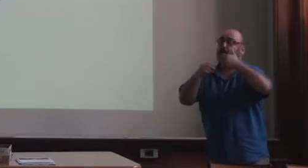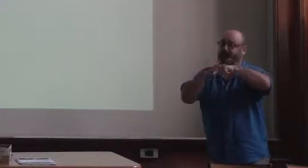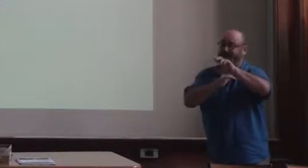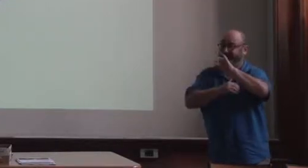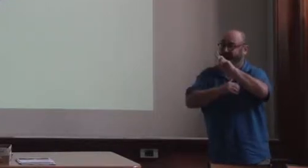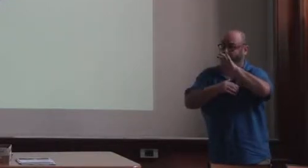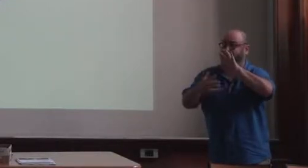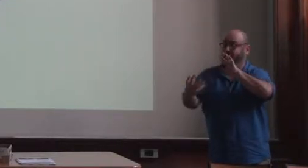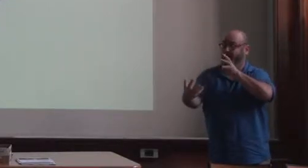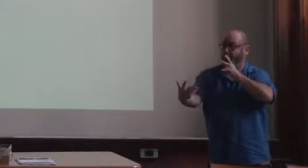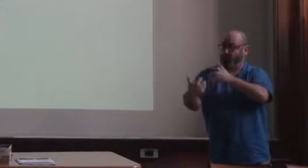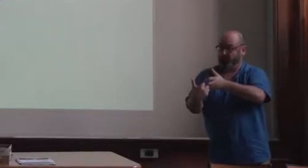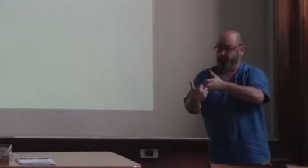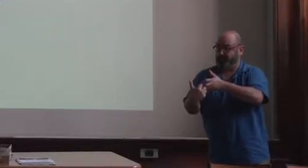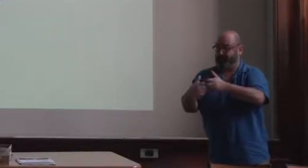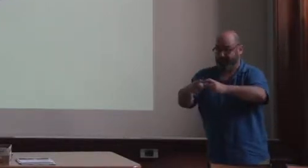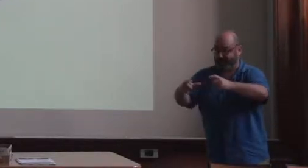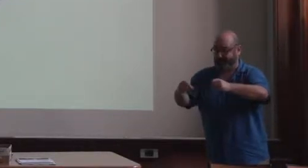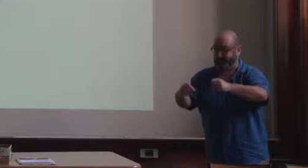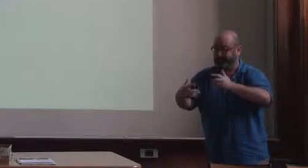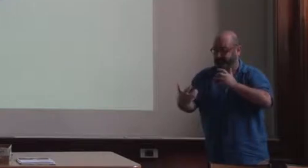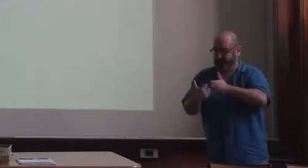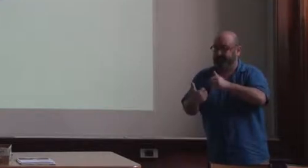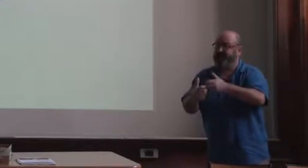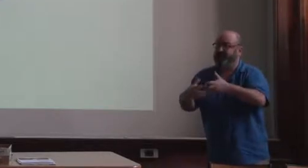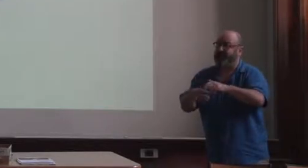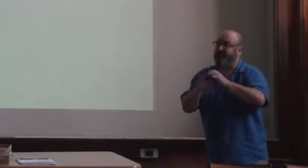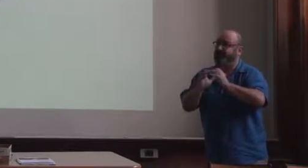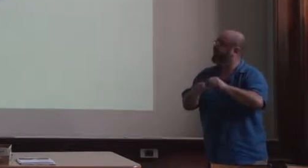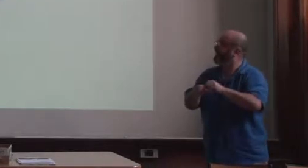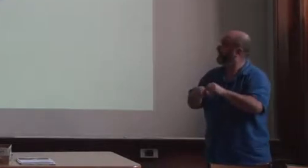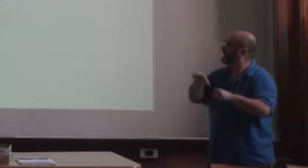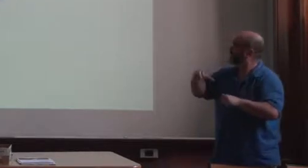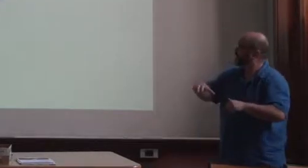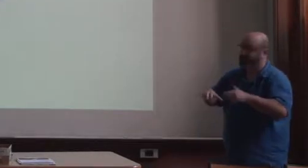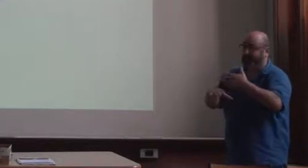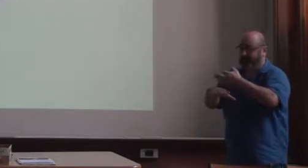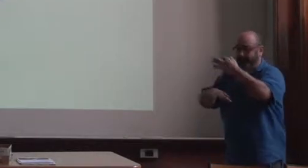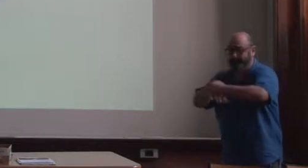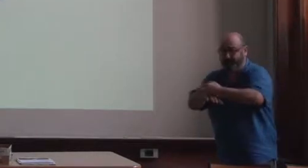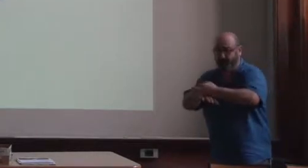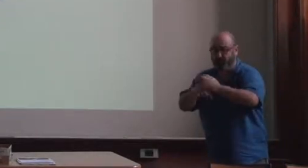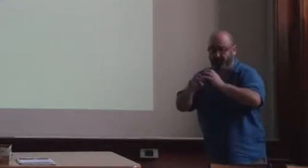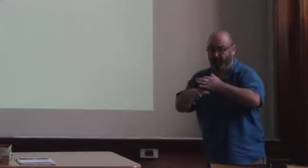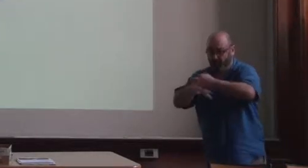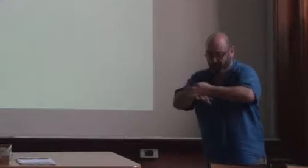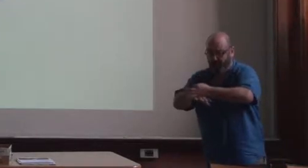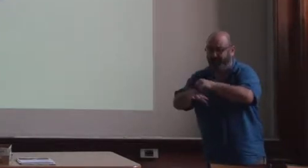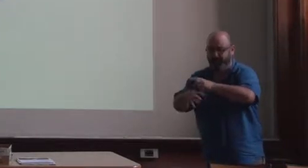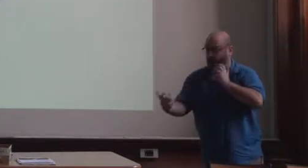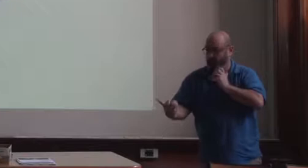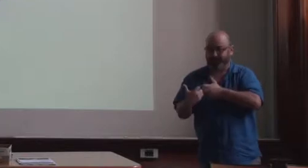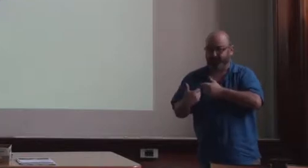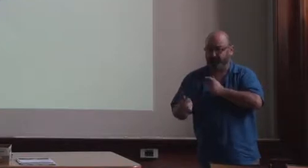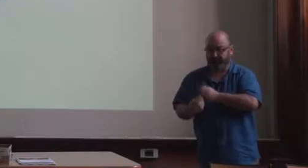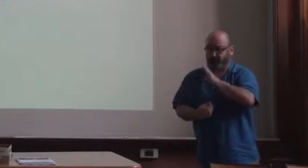l'IDE, à des cartes qu'ils vendent, donc des cartes électroniques, avec un microcontrôleur qui est compatible avec le logiciel. Donc